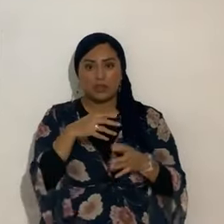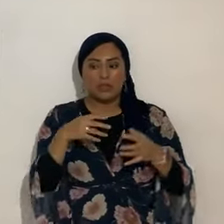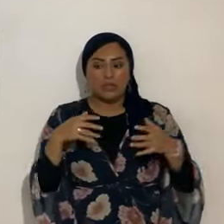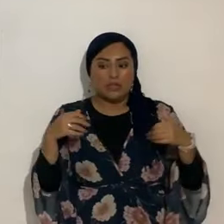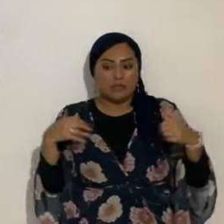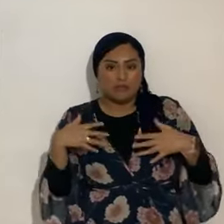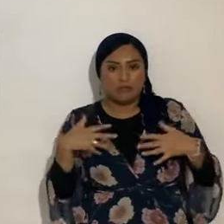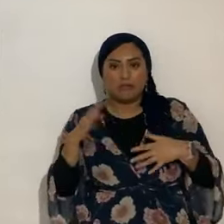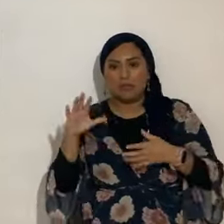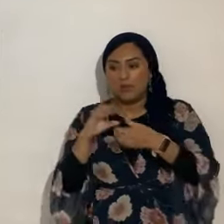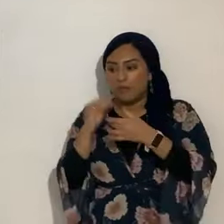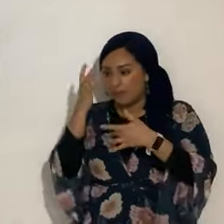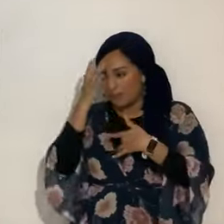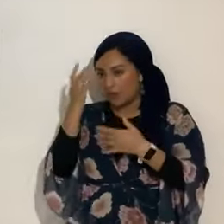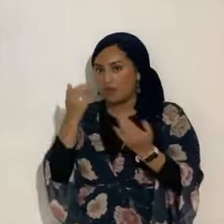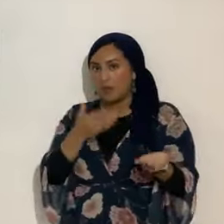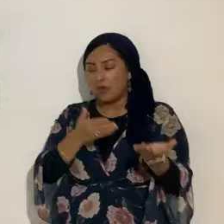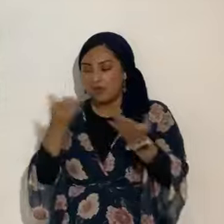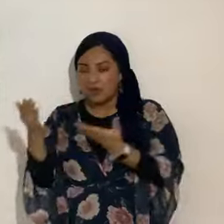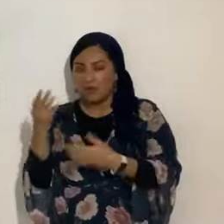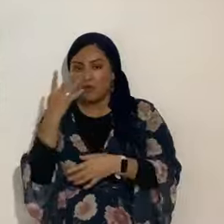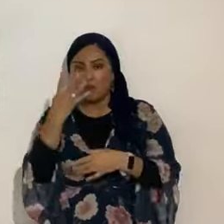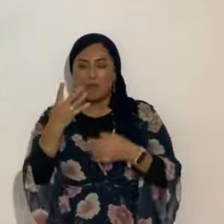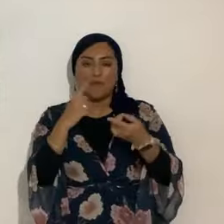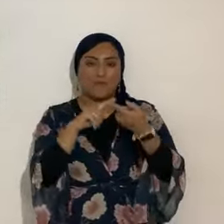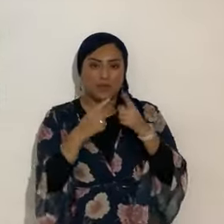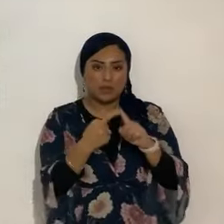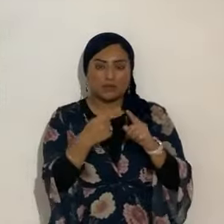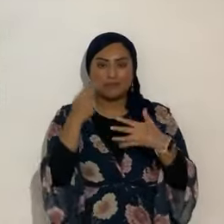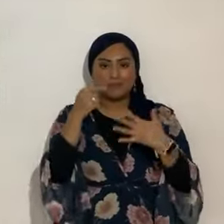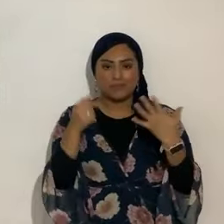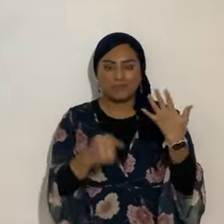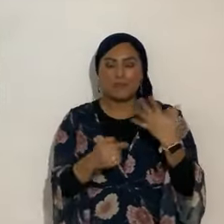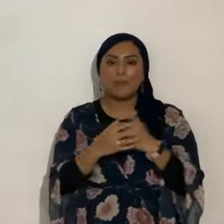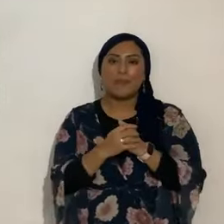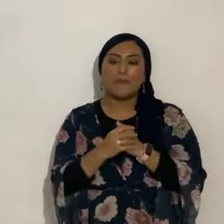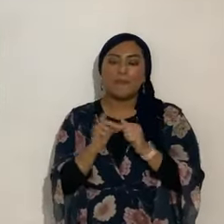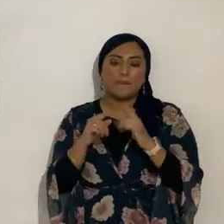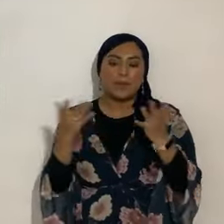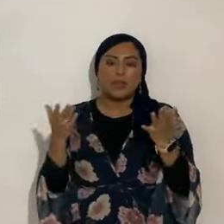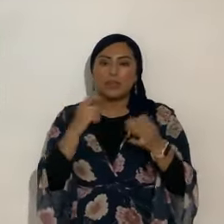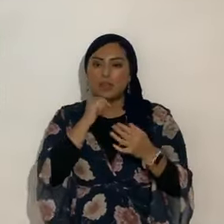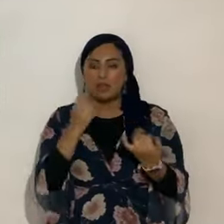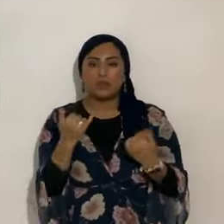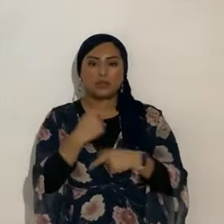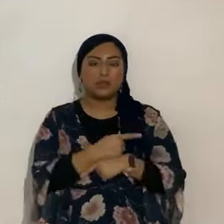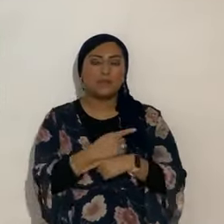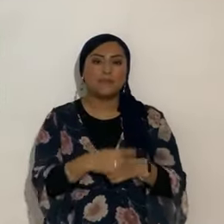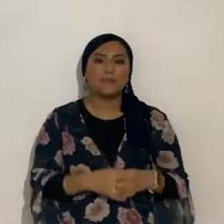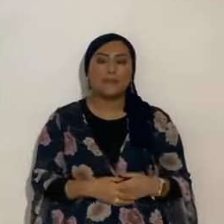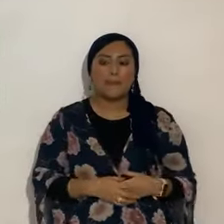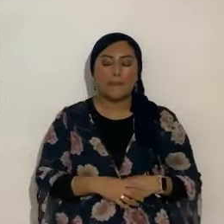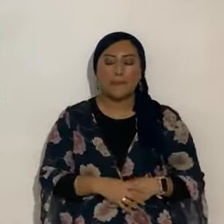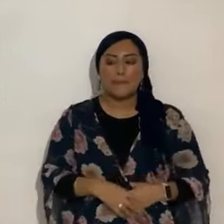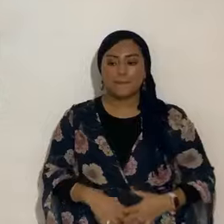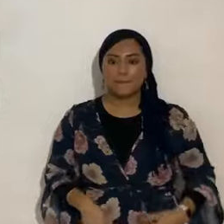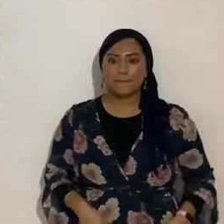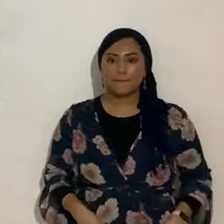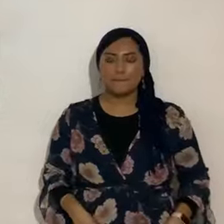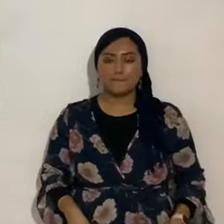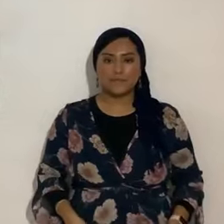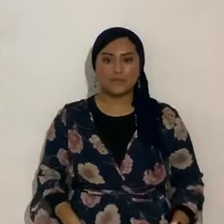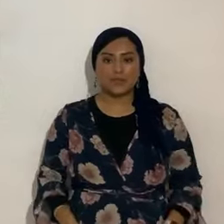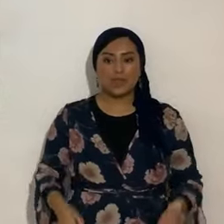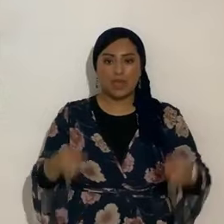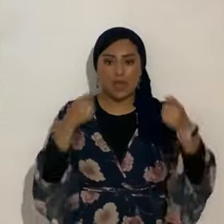asustado por su enfermedad, por eso lo llevaron sus 4 amigos y demás. Pero bueno, no es la administración ahora. Pero se vio